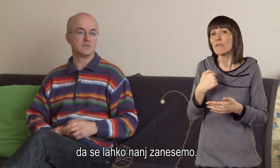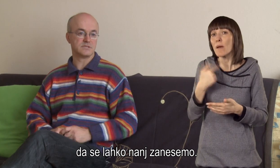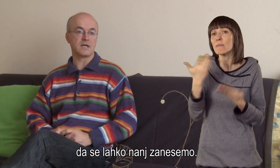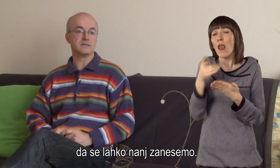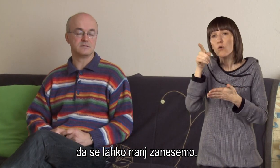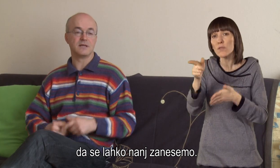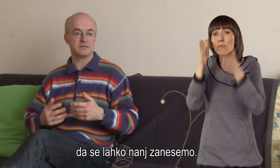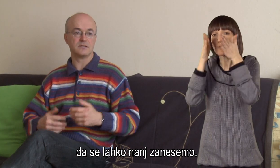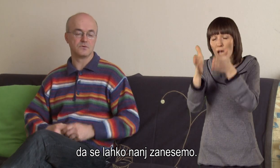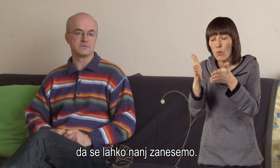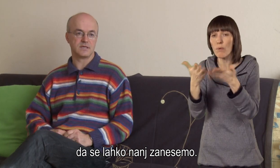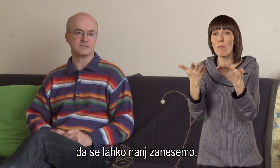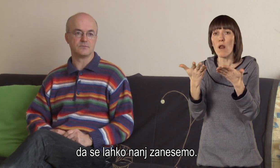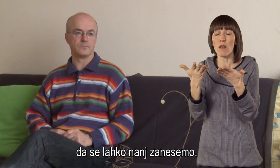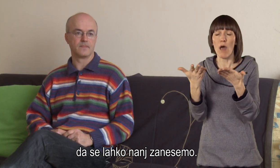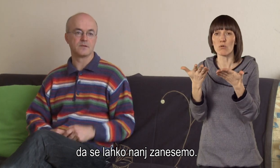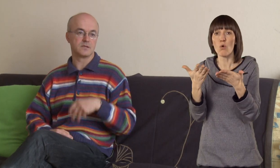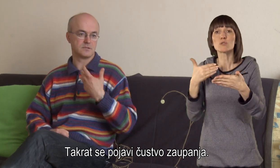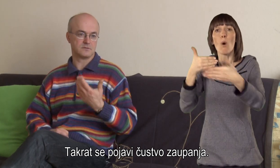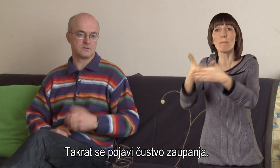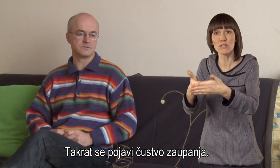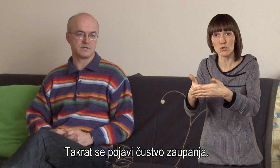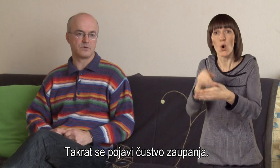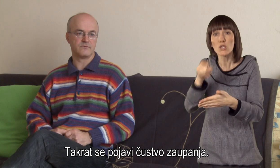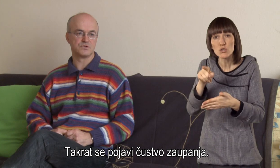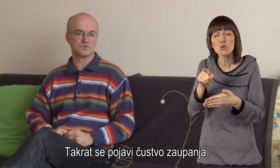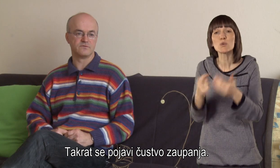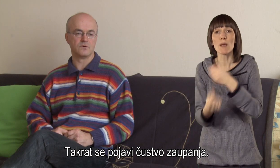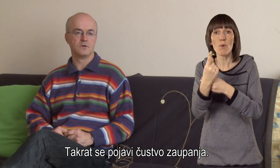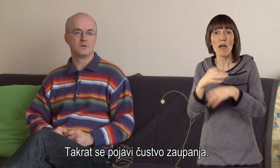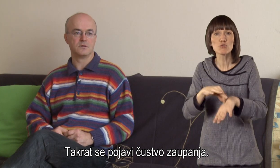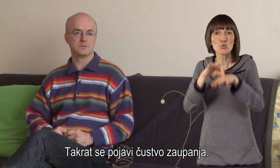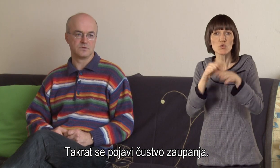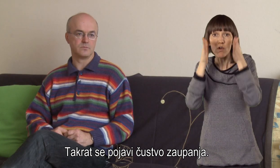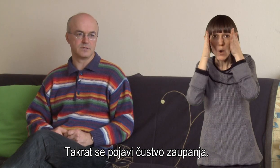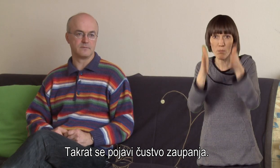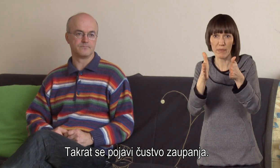se nanj lahko zanesemo, takrat se pojavi čustvo zaupanja.